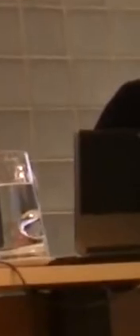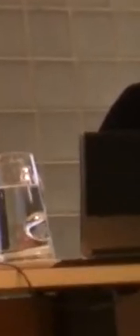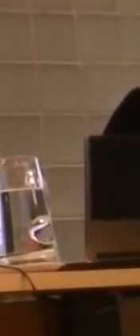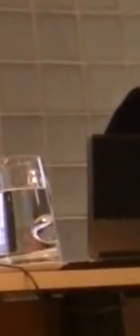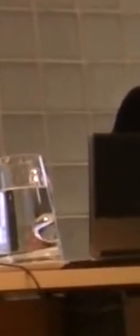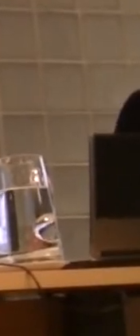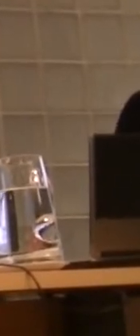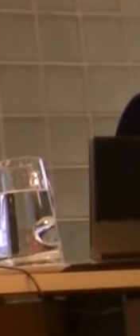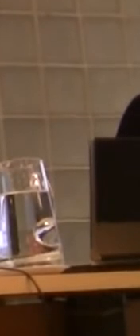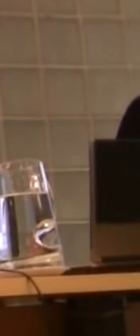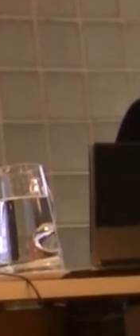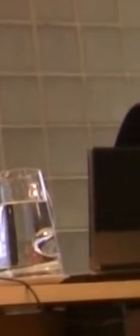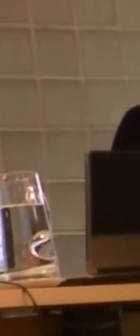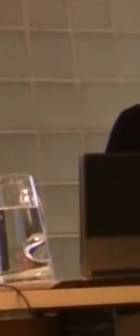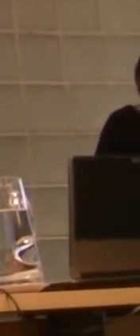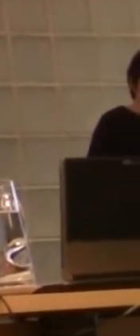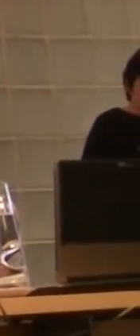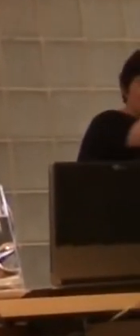Gran amigo mío,